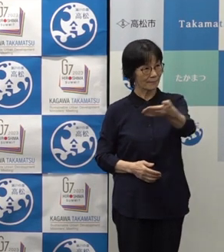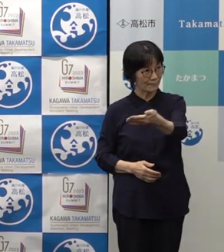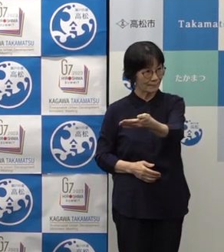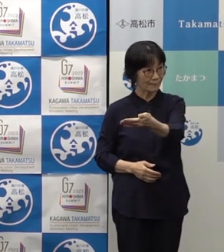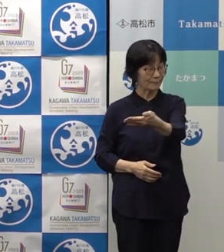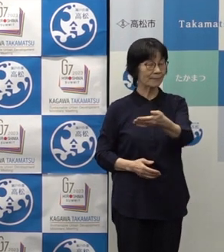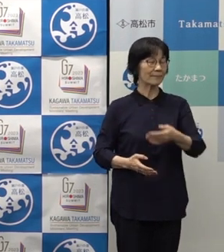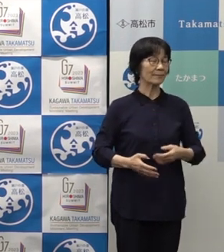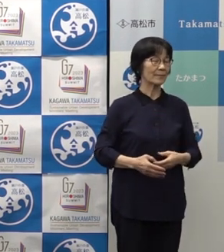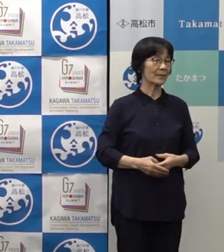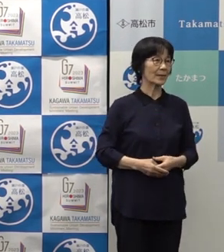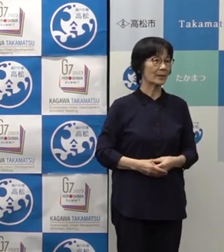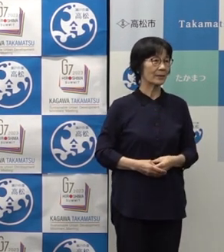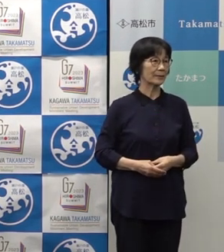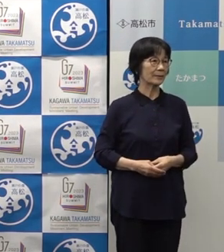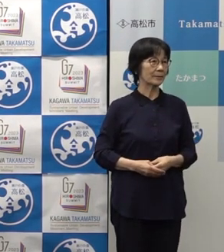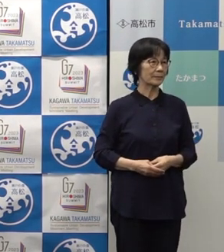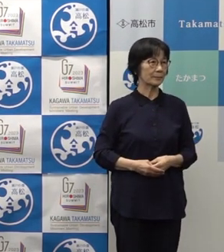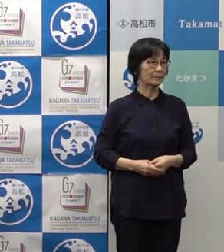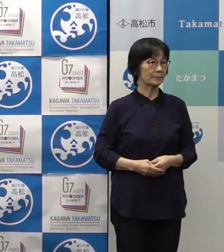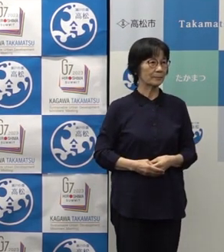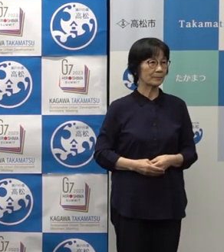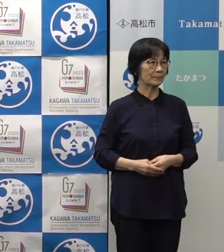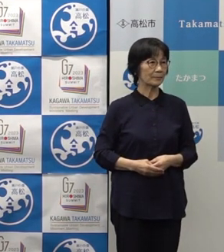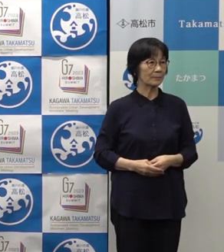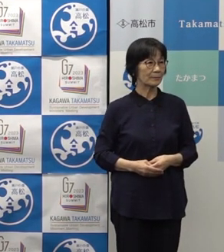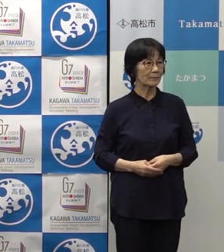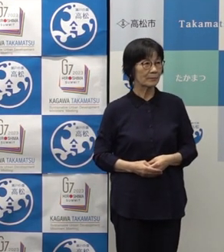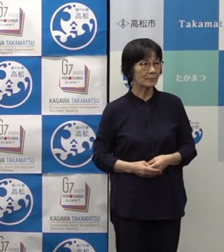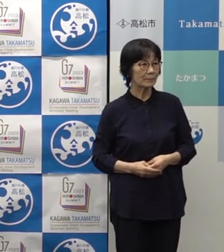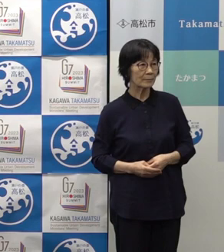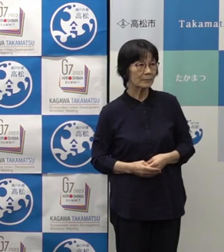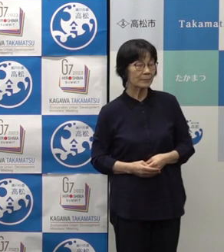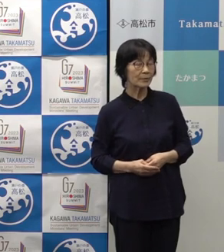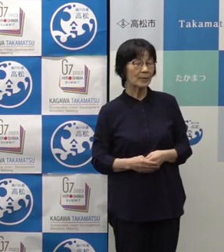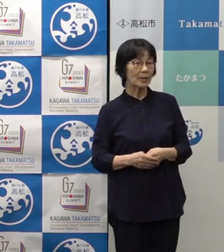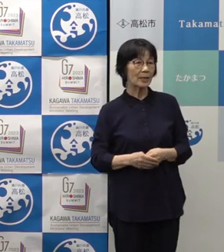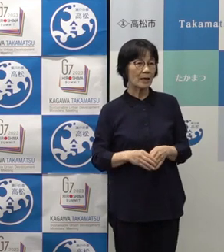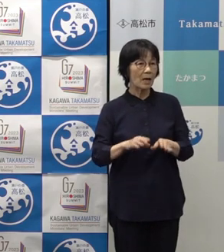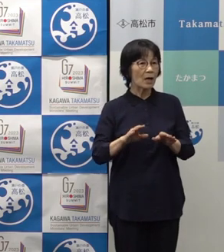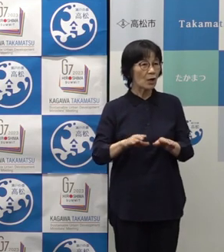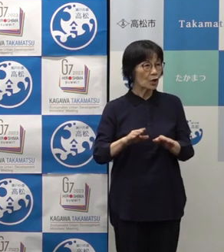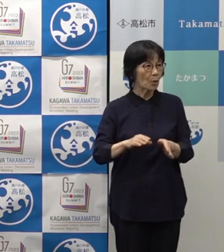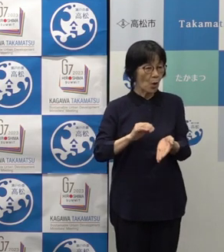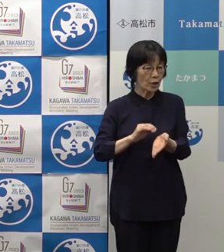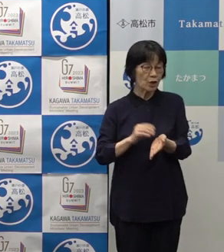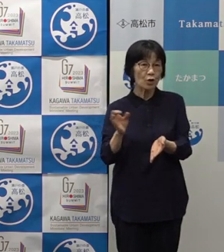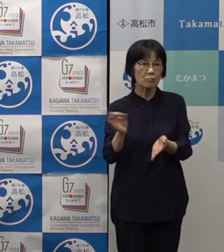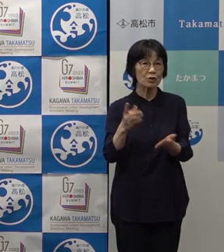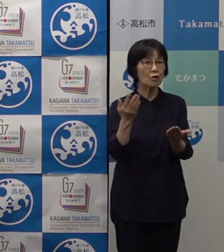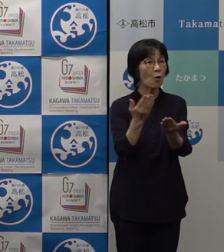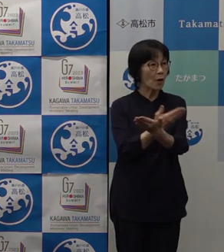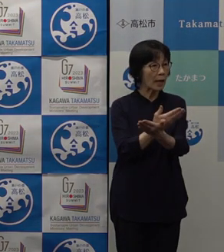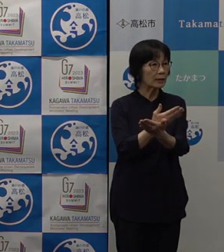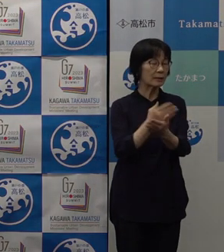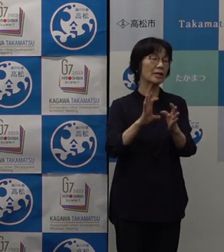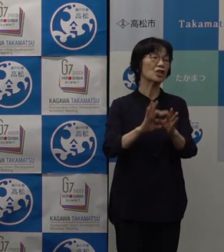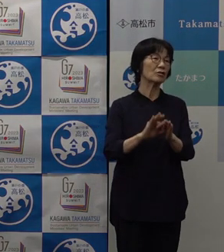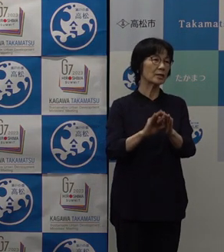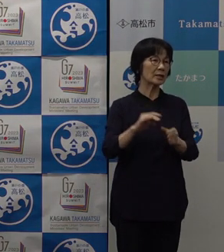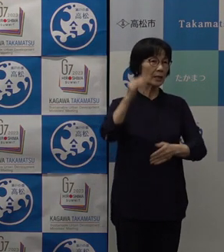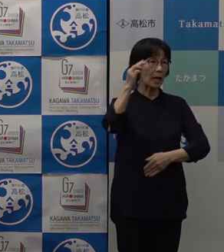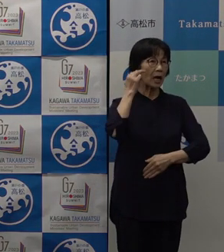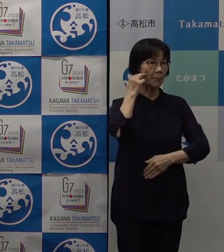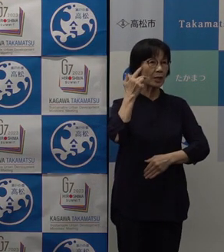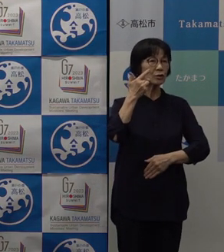新聞の森と申します。承認拒否の無償化について何点か伺いたいんですけれども、高松市が、無